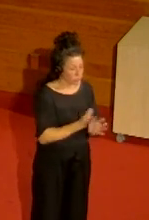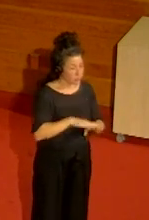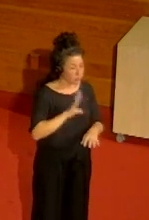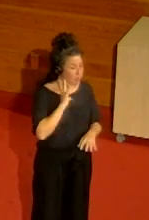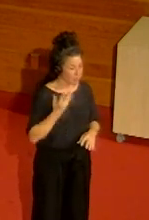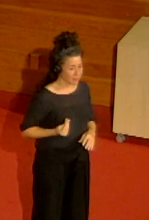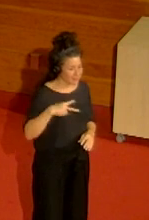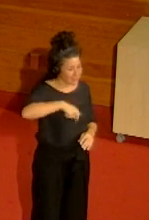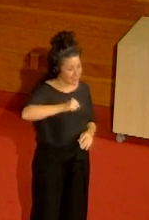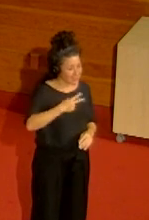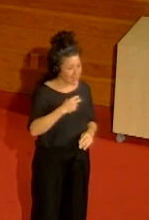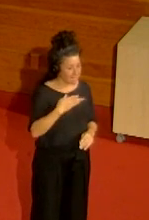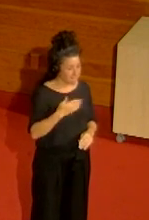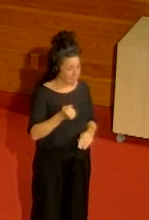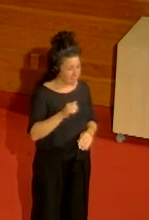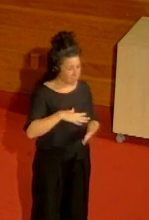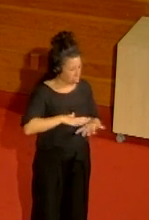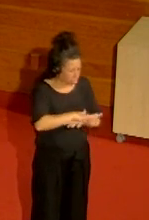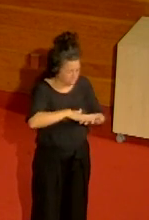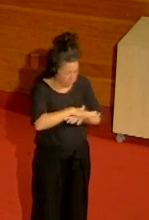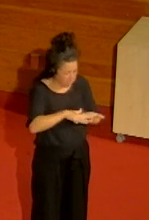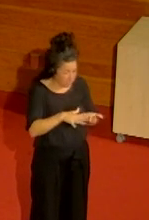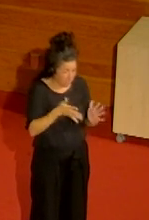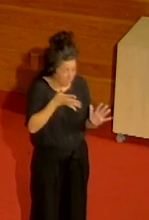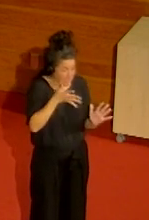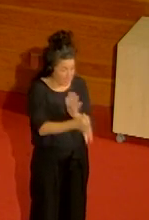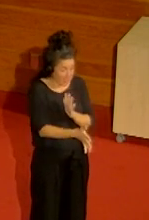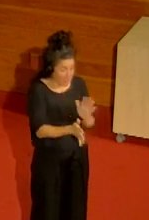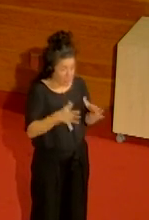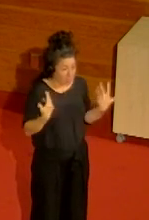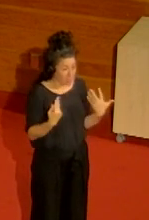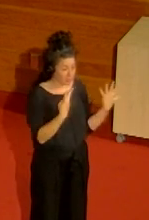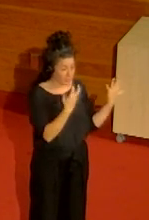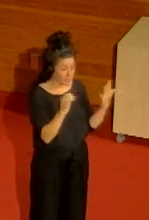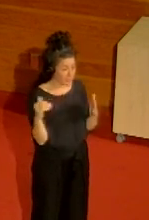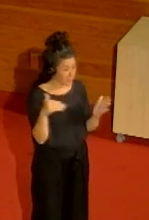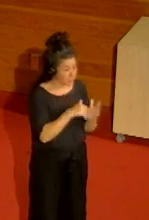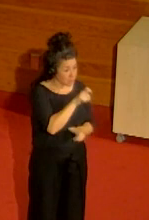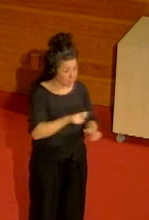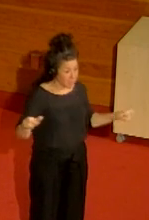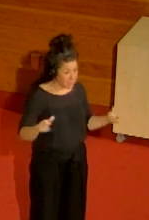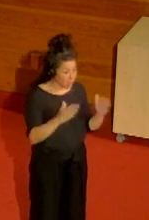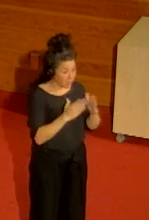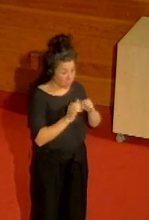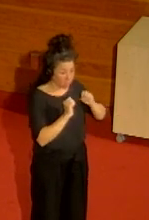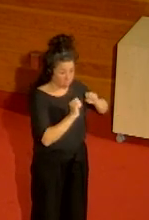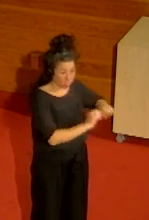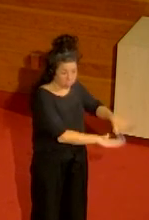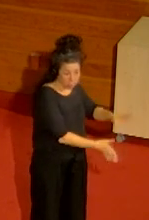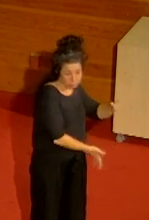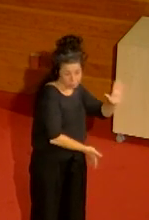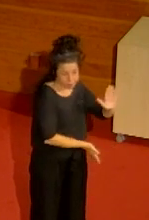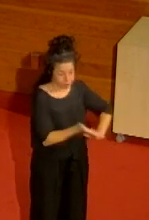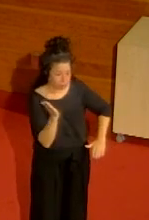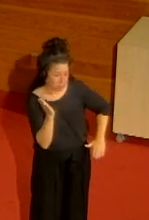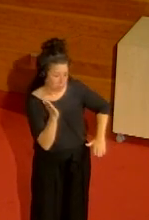significa desastre para ello significó que 700.000 personas tuvieron que dejar sus casas y sus y sus